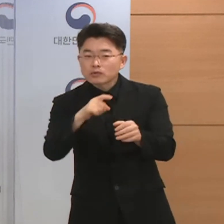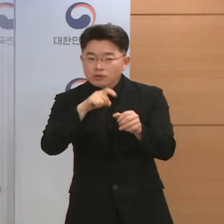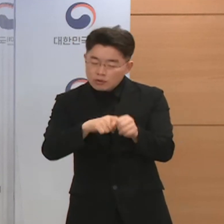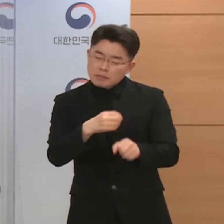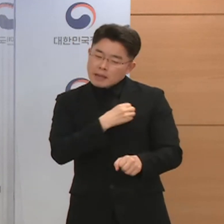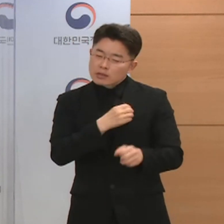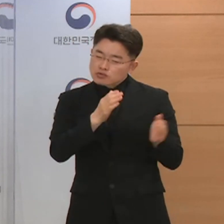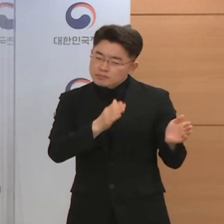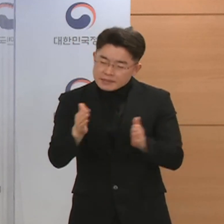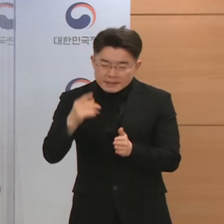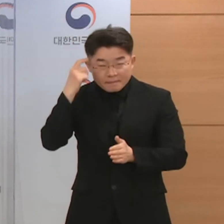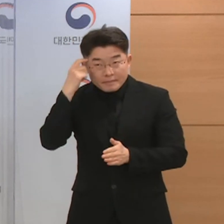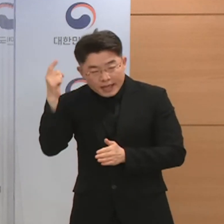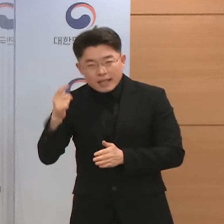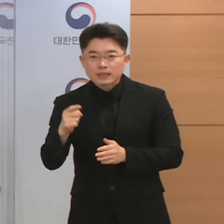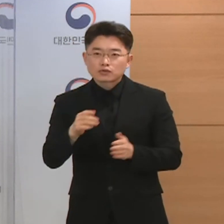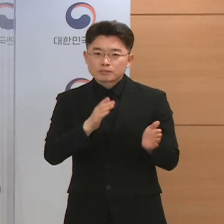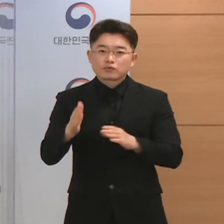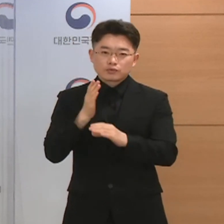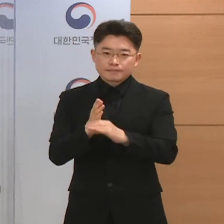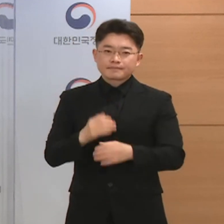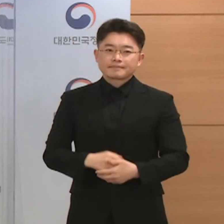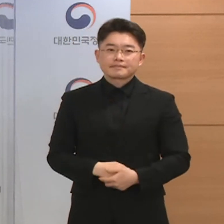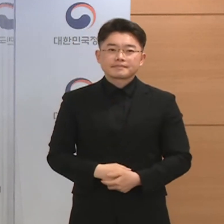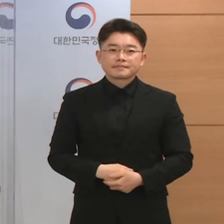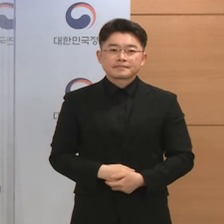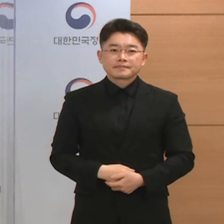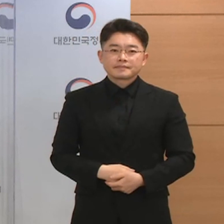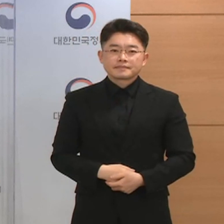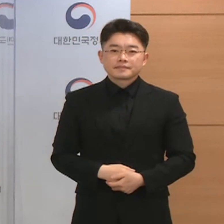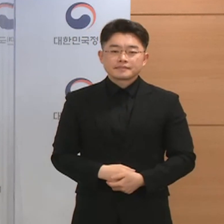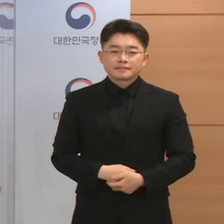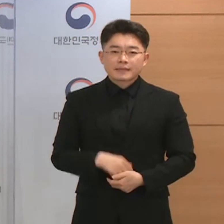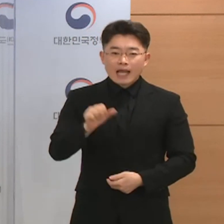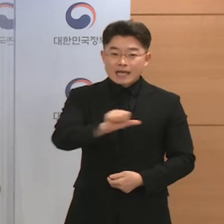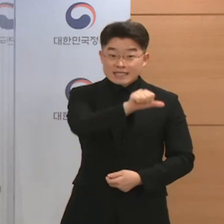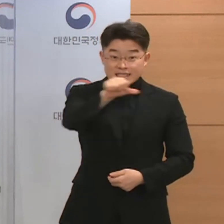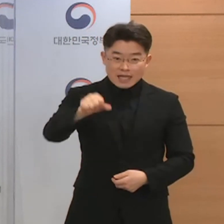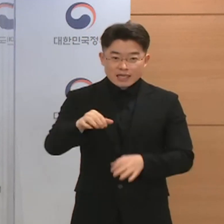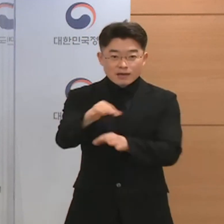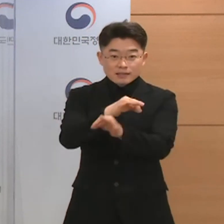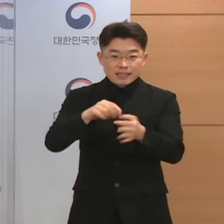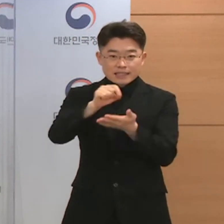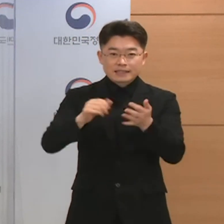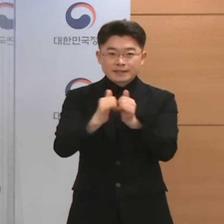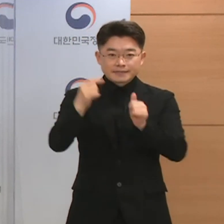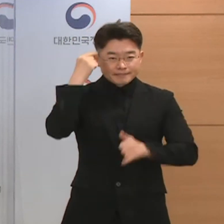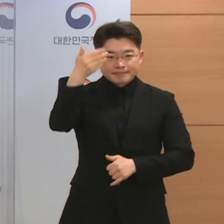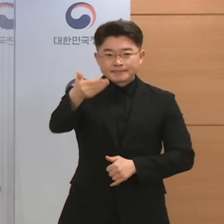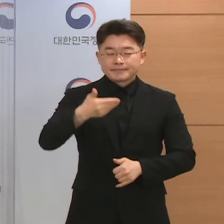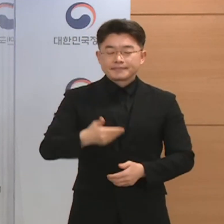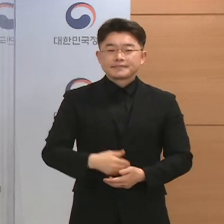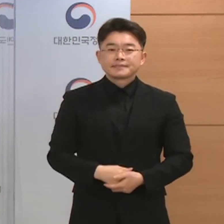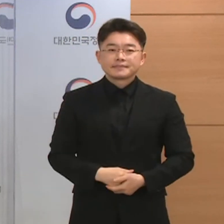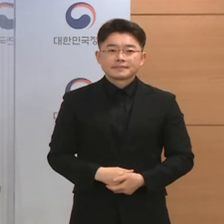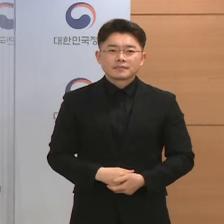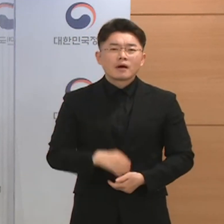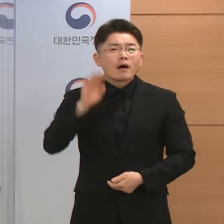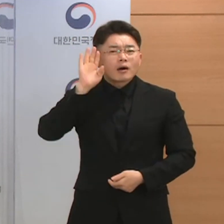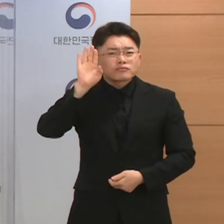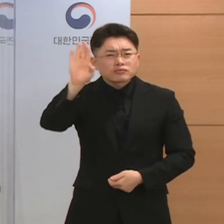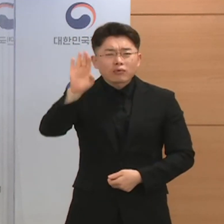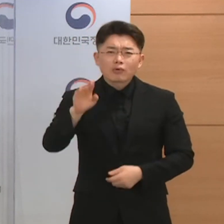있습니다. 네, 다음 질문입니다. 아시아경제 서소정 기자님 질의입니다. 앞으로 날이